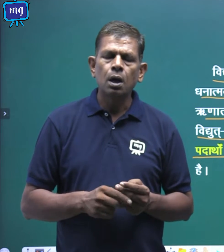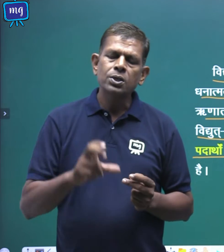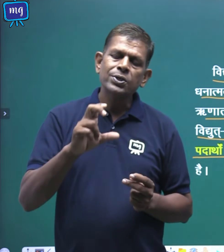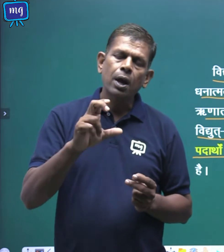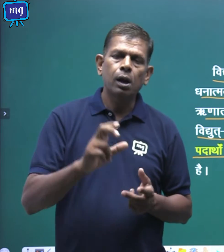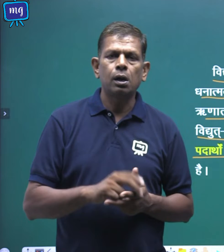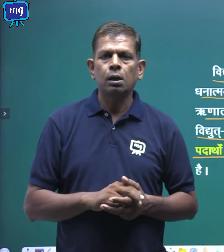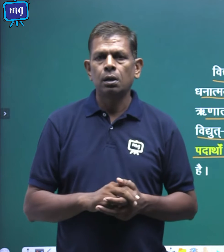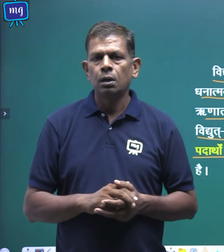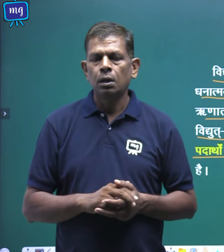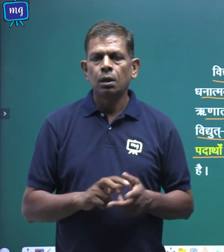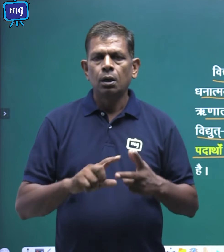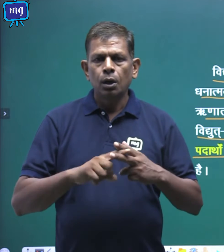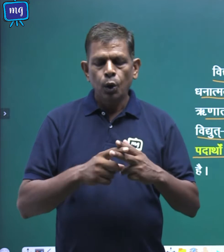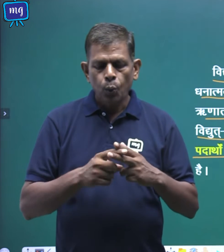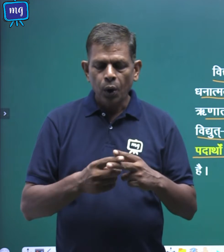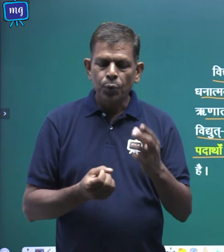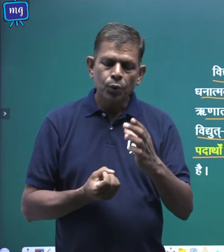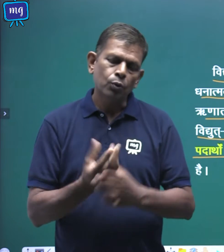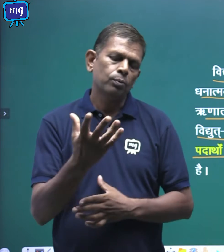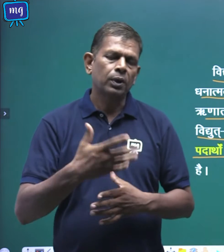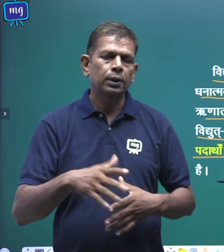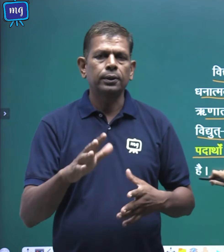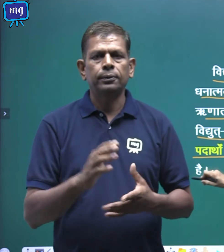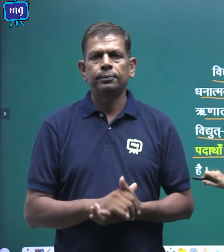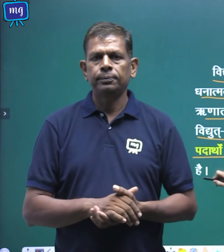सेल विद्युत उत्पन्न करता है।